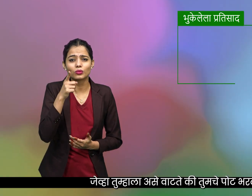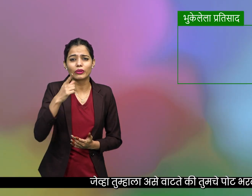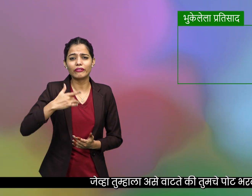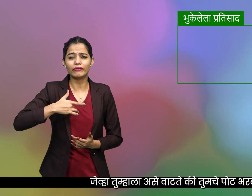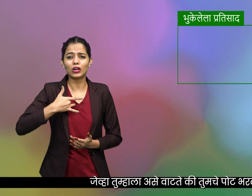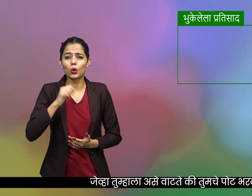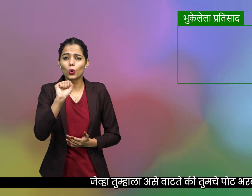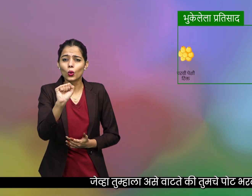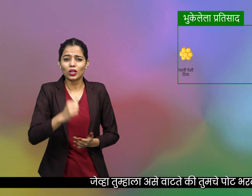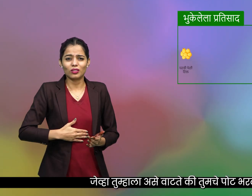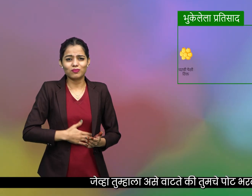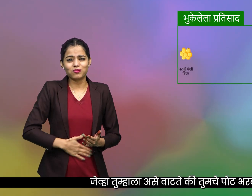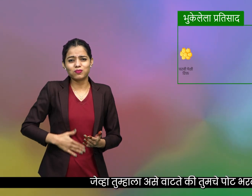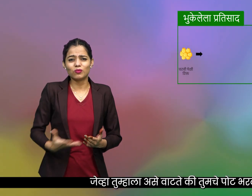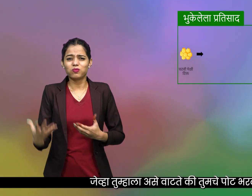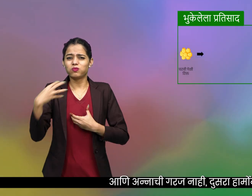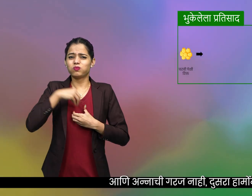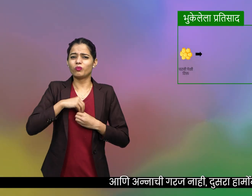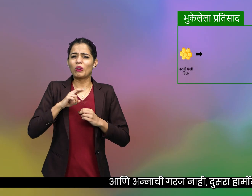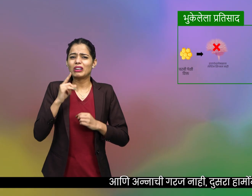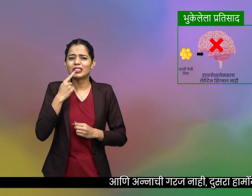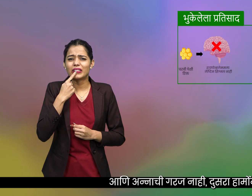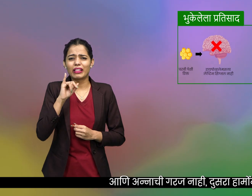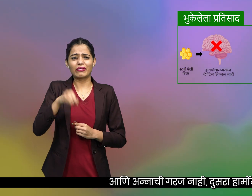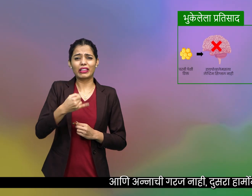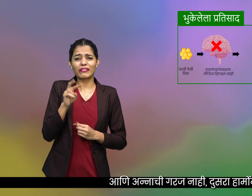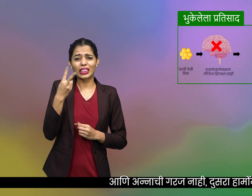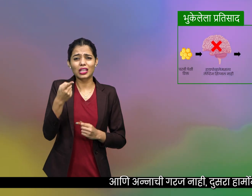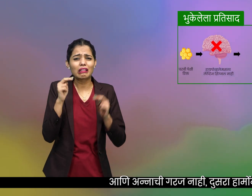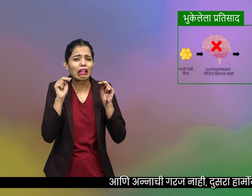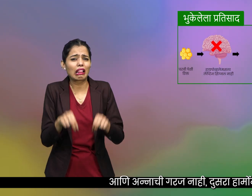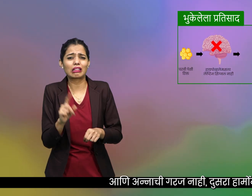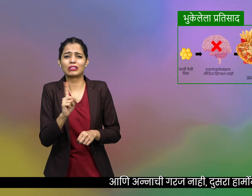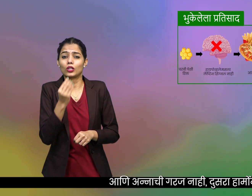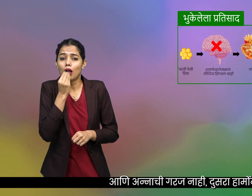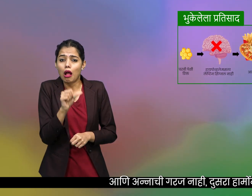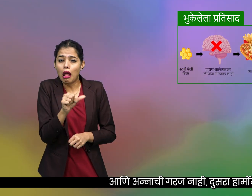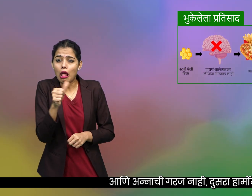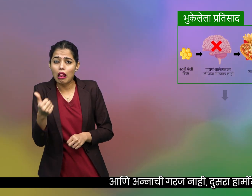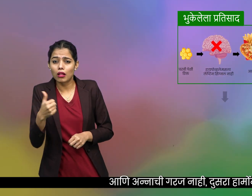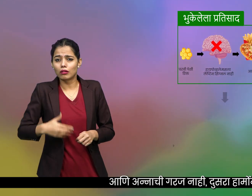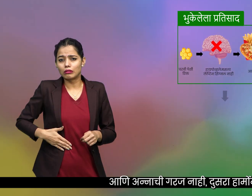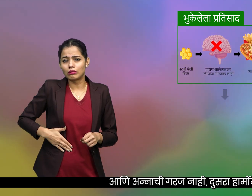जेव्हा तुम्हाला असे वाटते की तुमचे पोट भरले आहे आणि अन्नाची गरज नाही, दुसरा हार्मोन